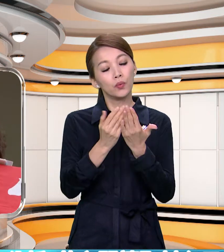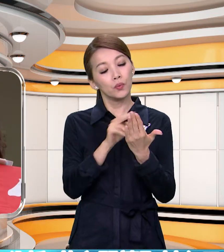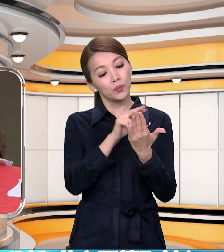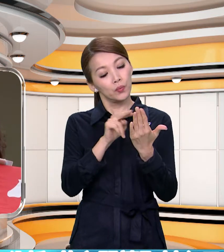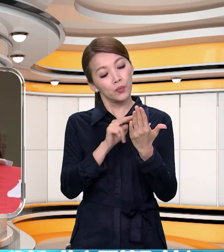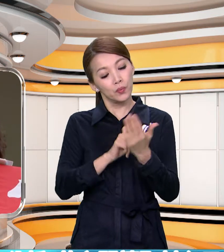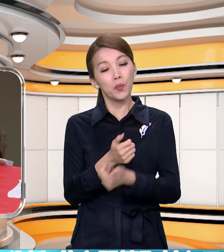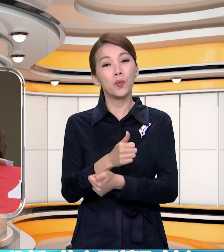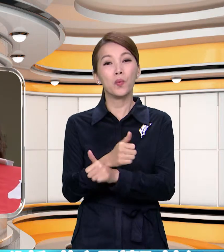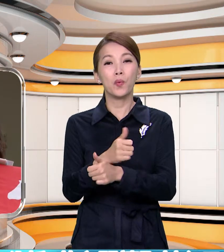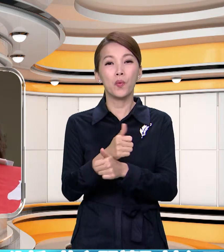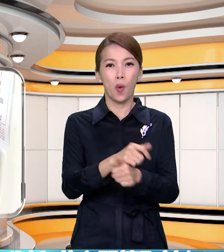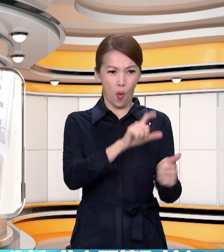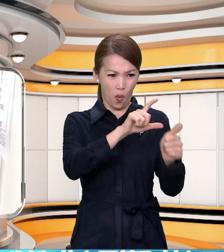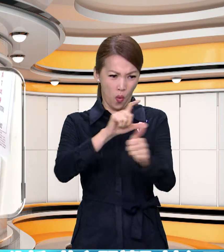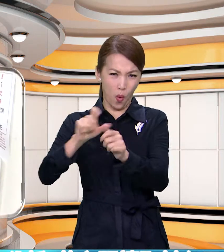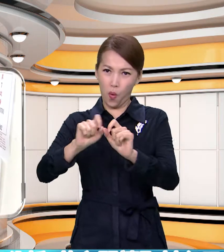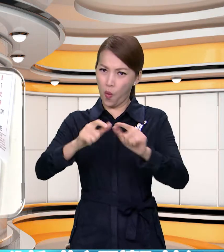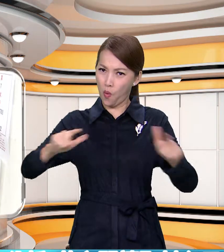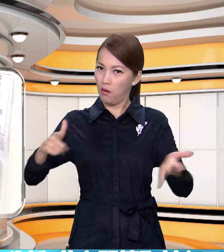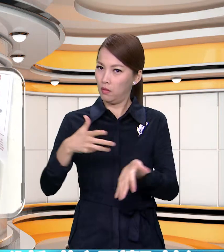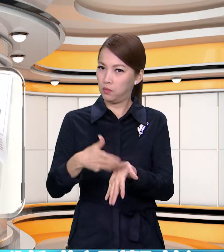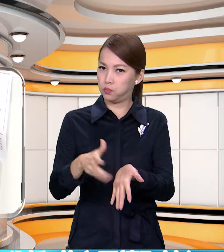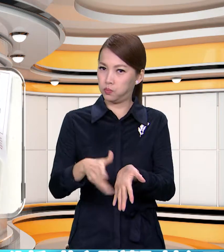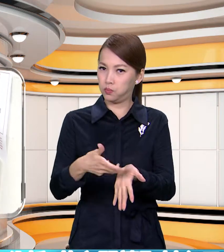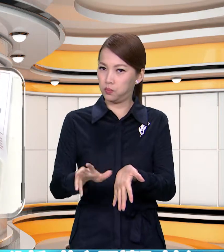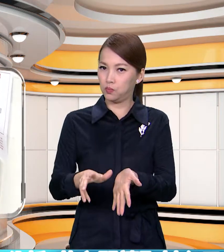取材也是相当的多元。